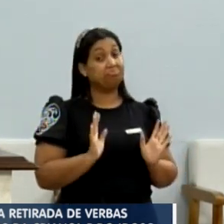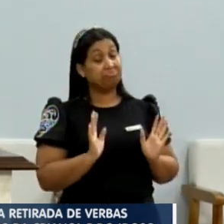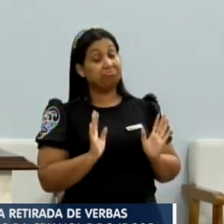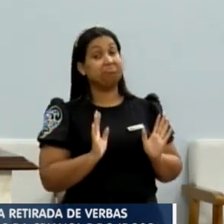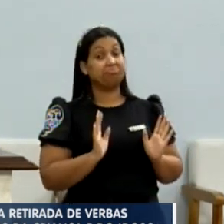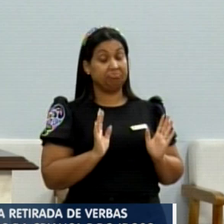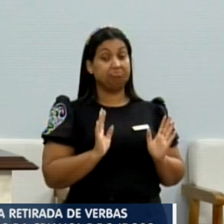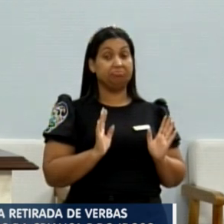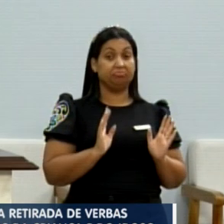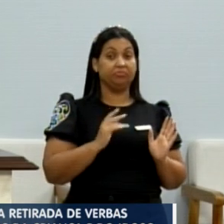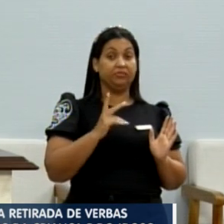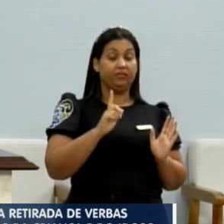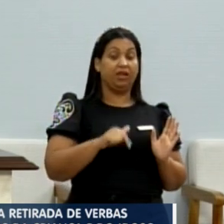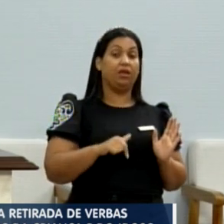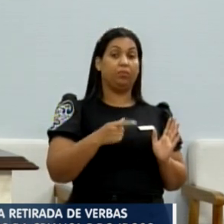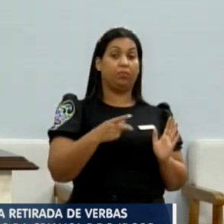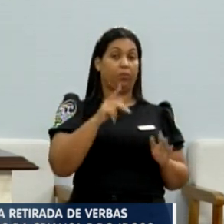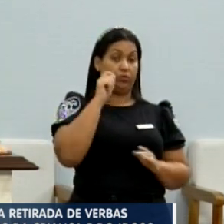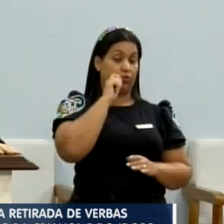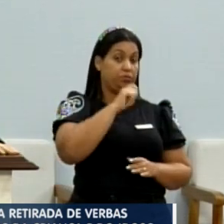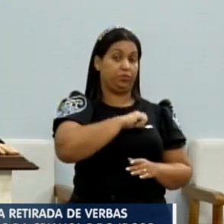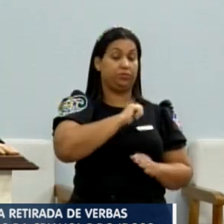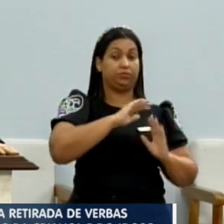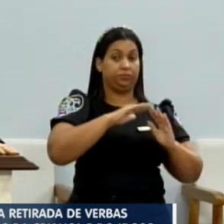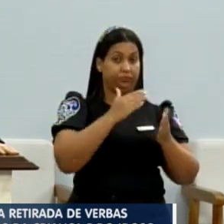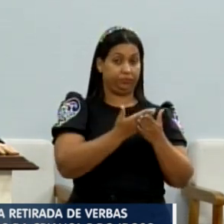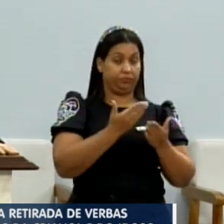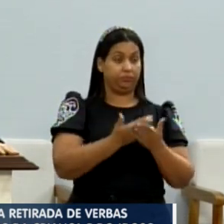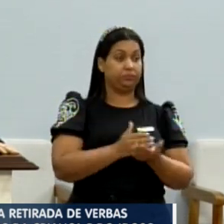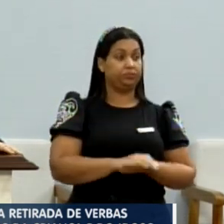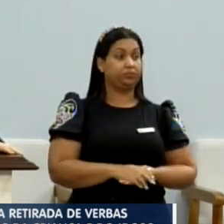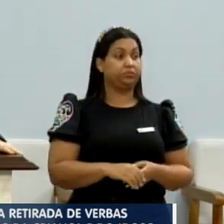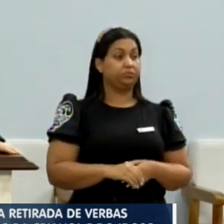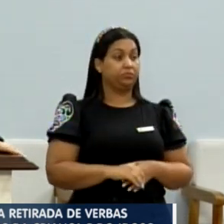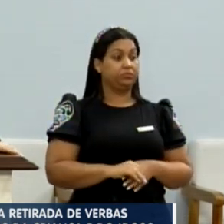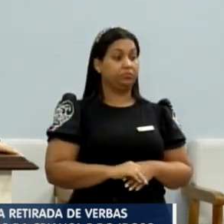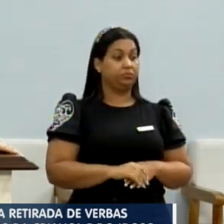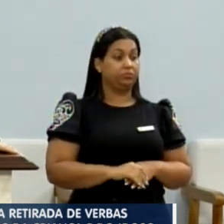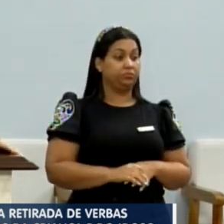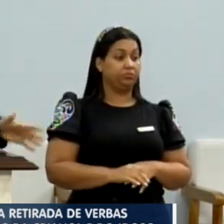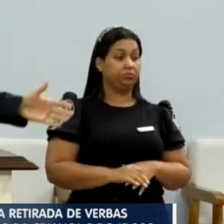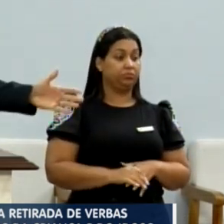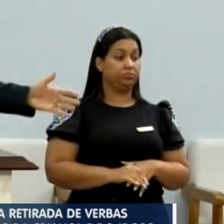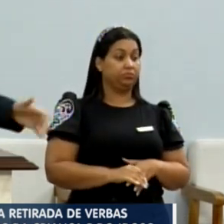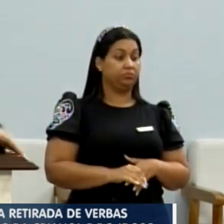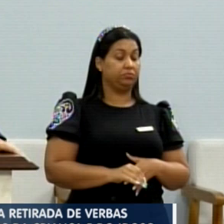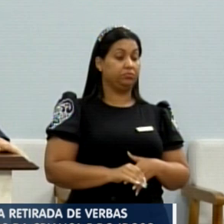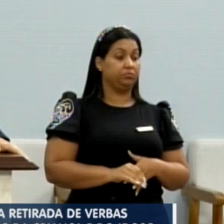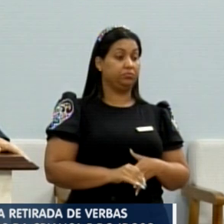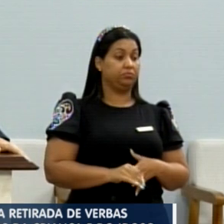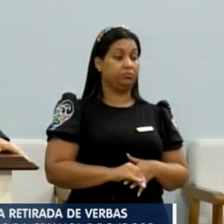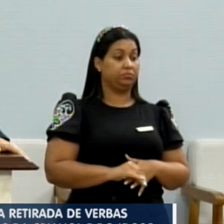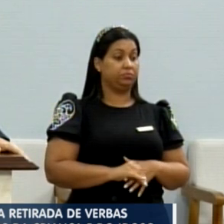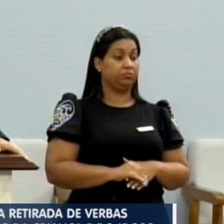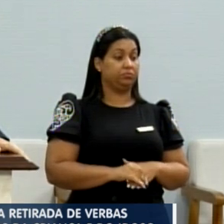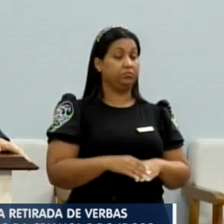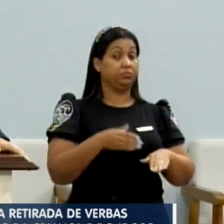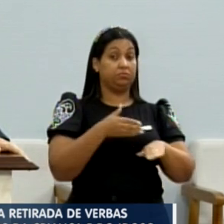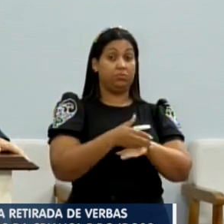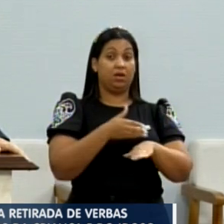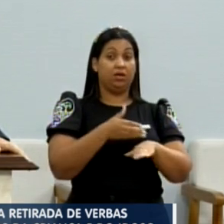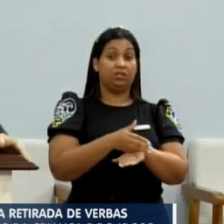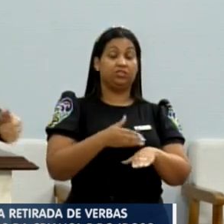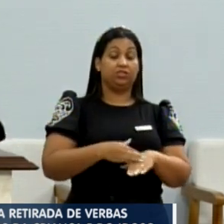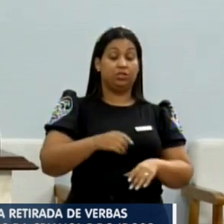provavelmente a Municipal ã Participei de um plantil nós estávamos falando de podas